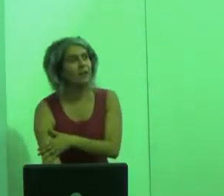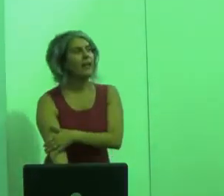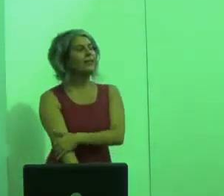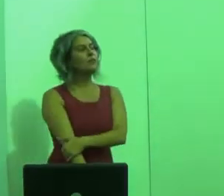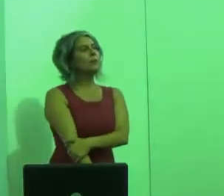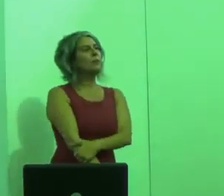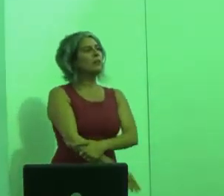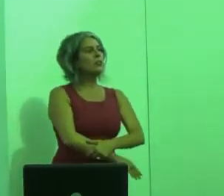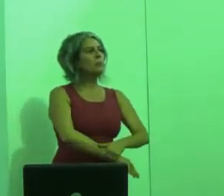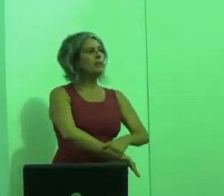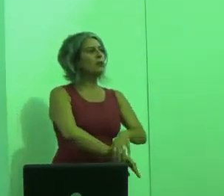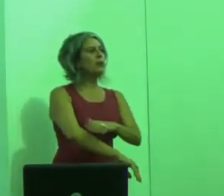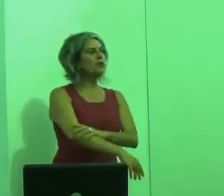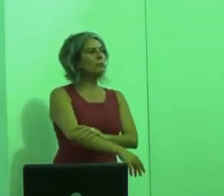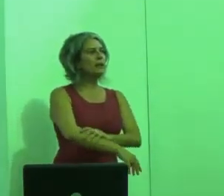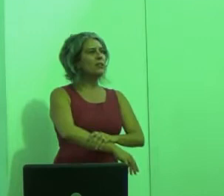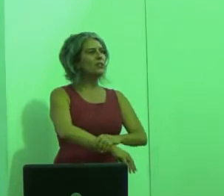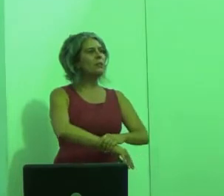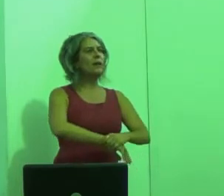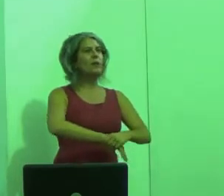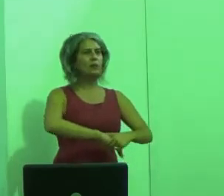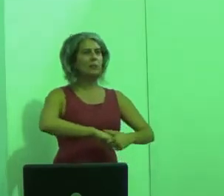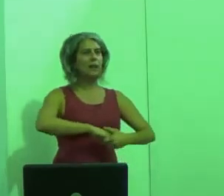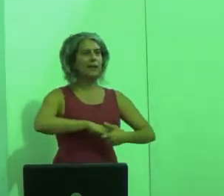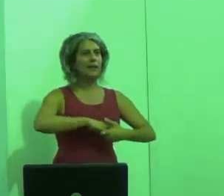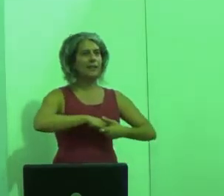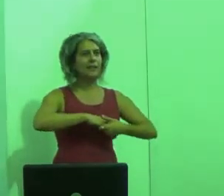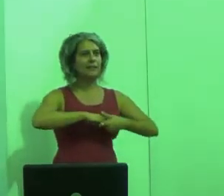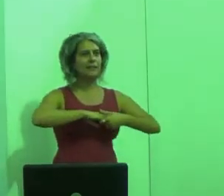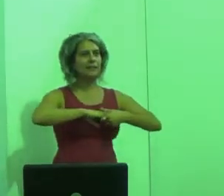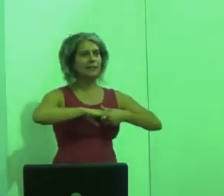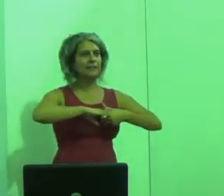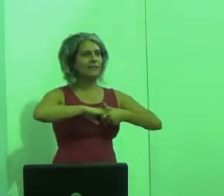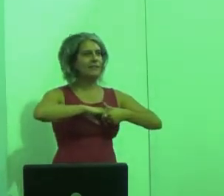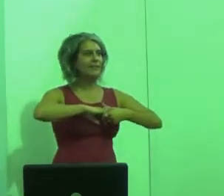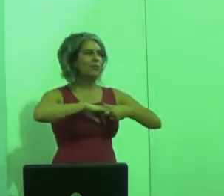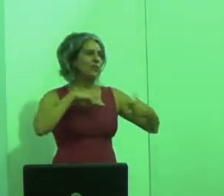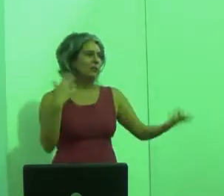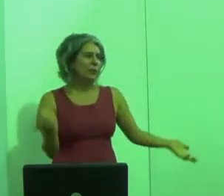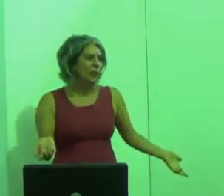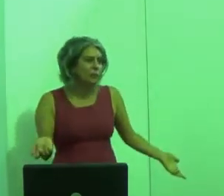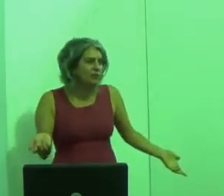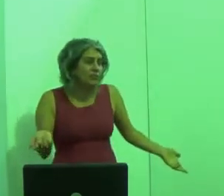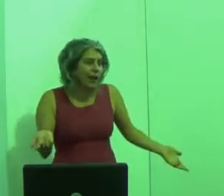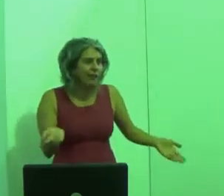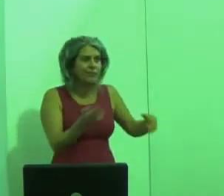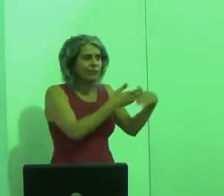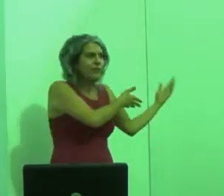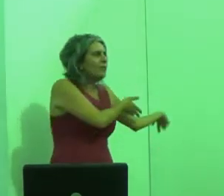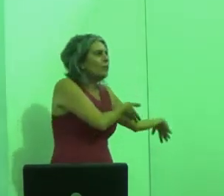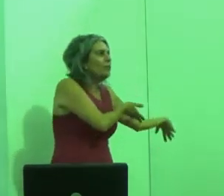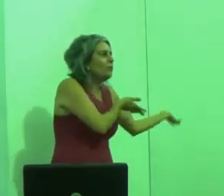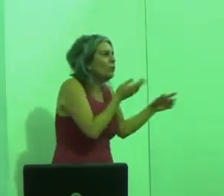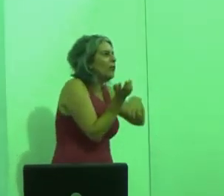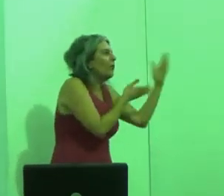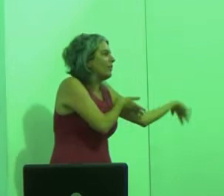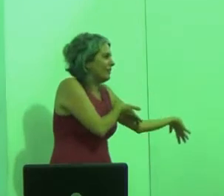falar isso porque muita gente pensa que o grande paradigma é o Gutenberg, né? Imagina, o Gutenberg não podia fazer nada se não tivesse tudo que aconteceu antes